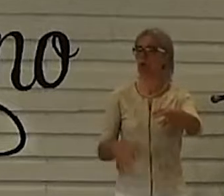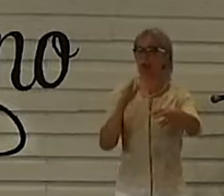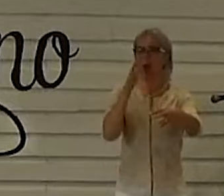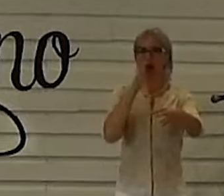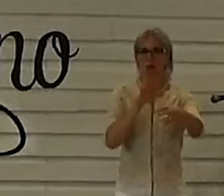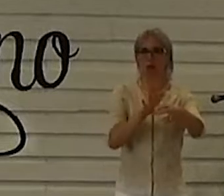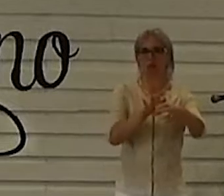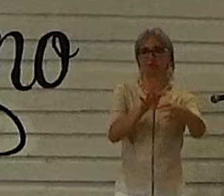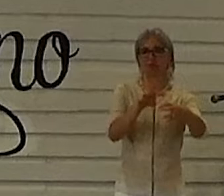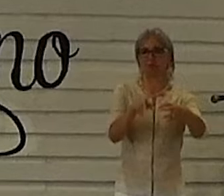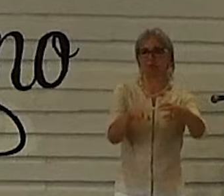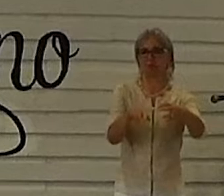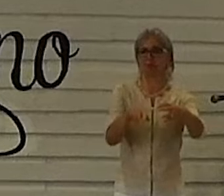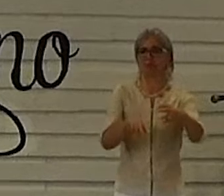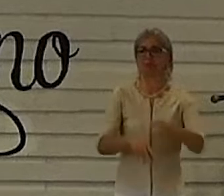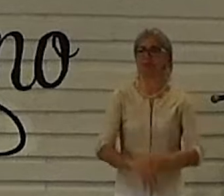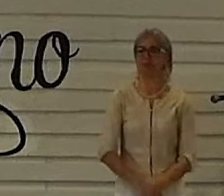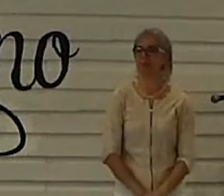Siete d'accordo con me o no?